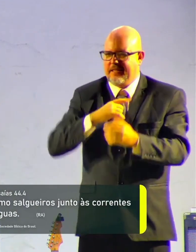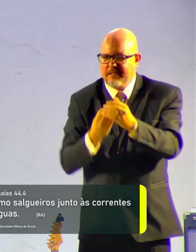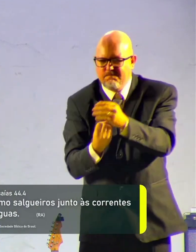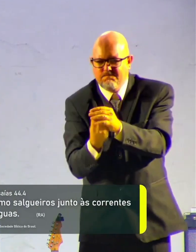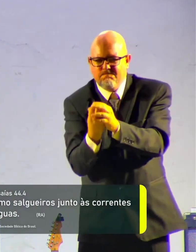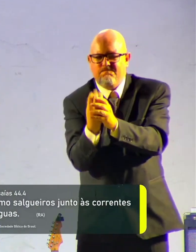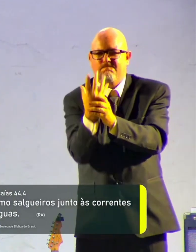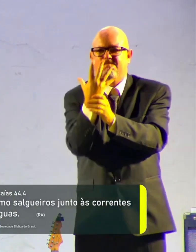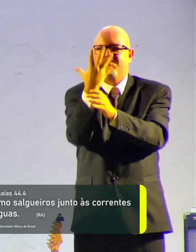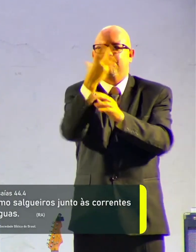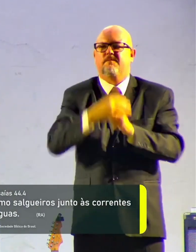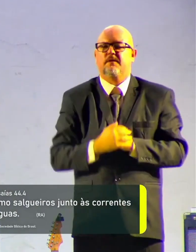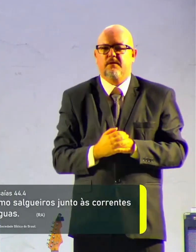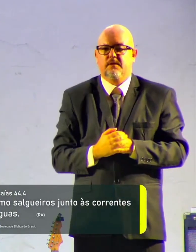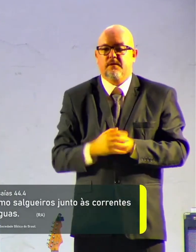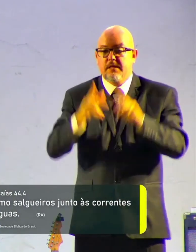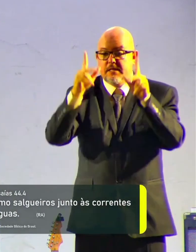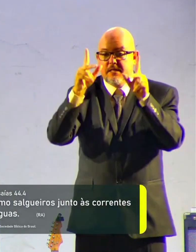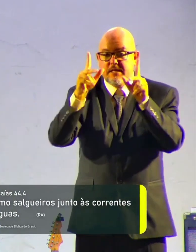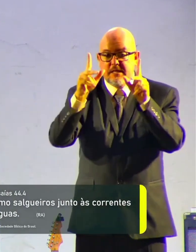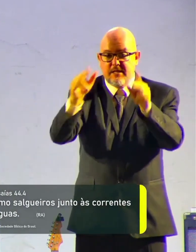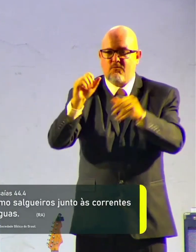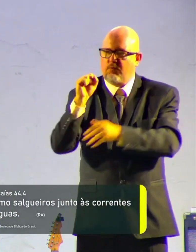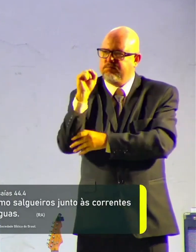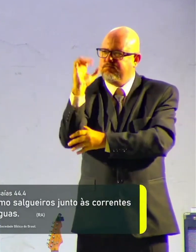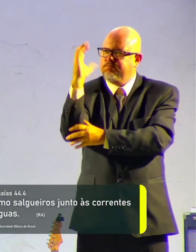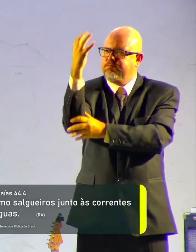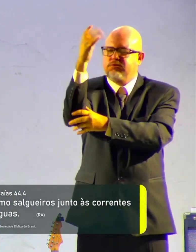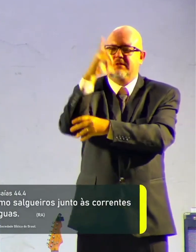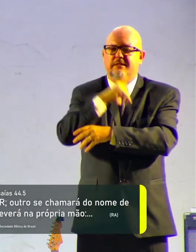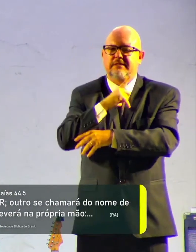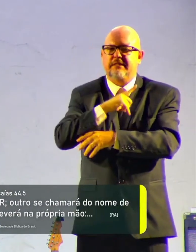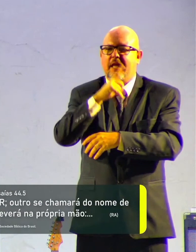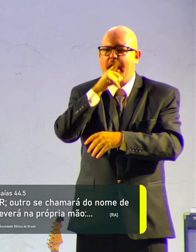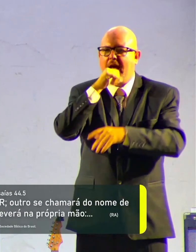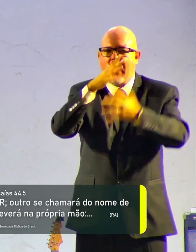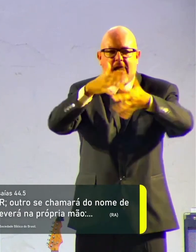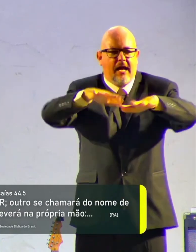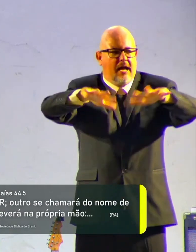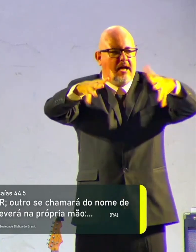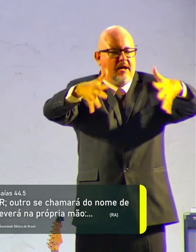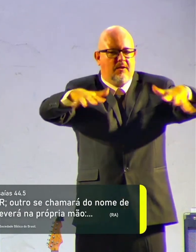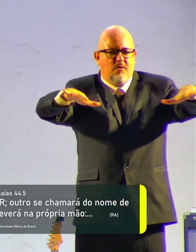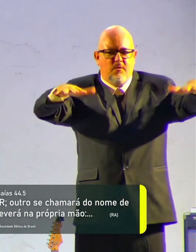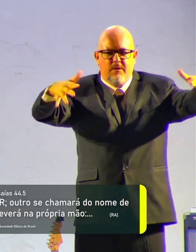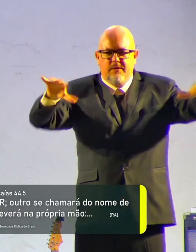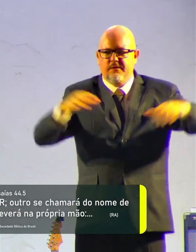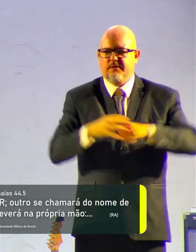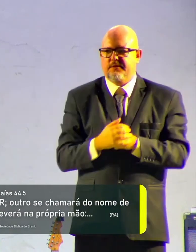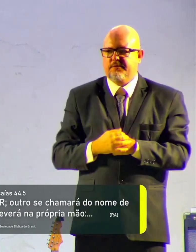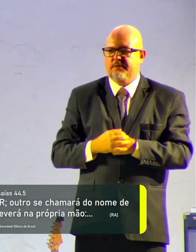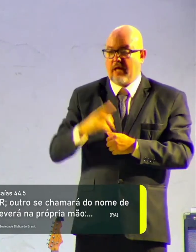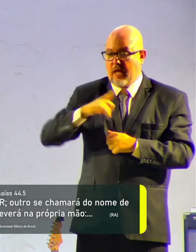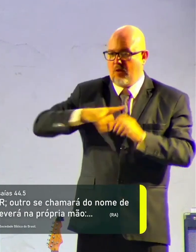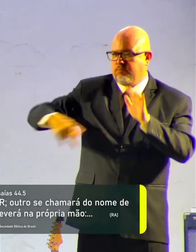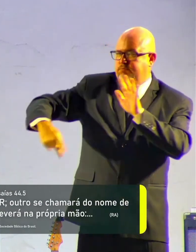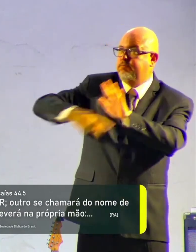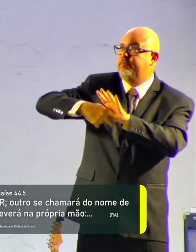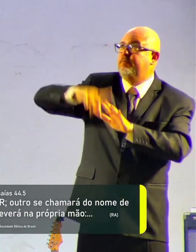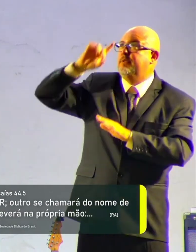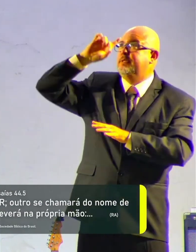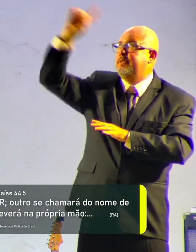erva, como o salgueiro junto às correntes das águas. Um dirá: eu sou do